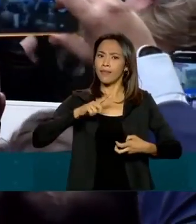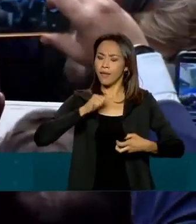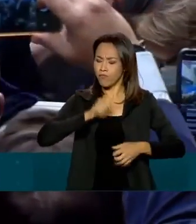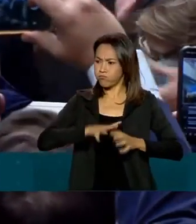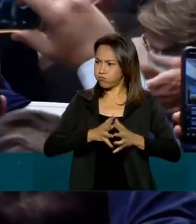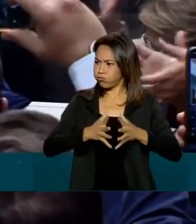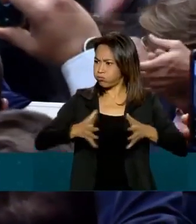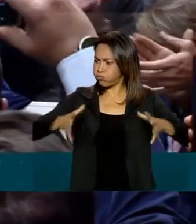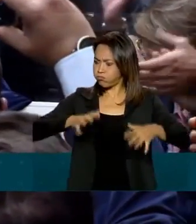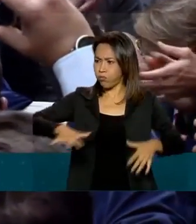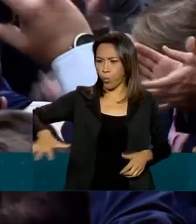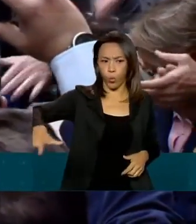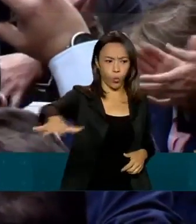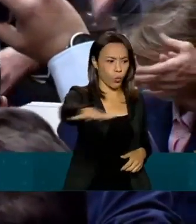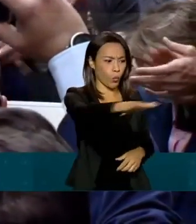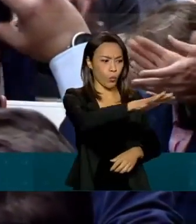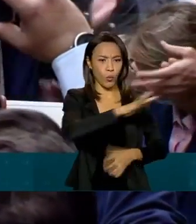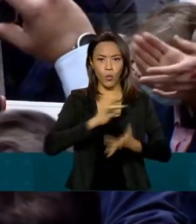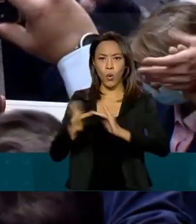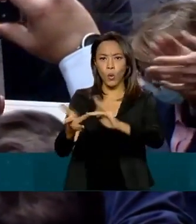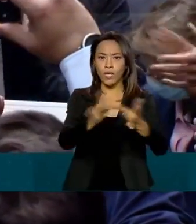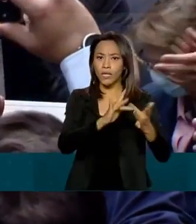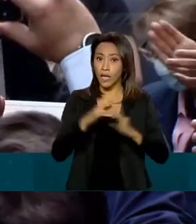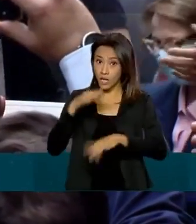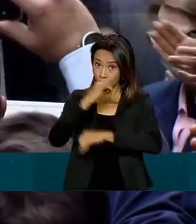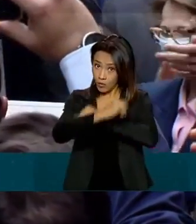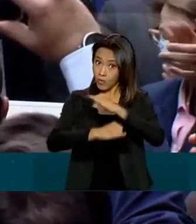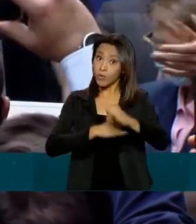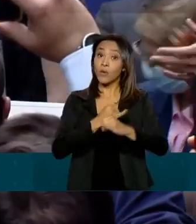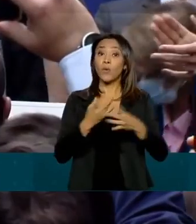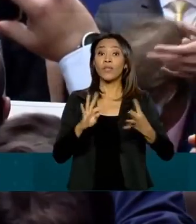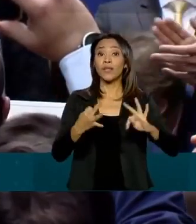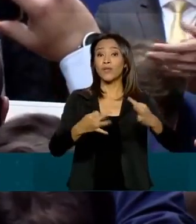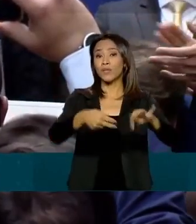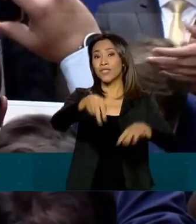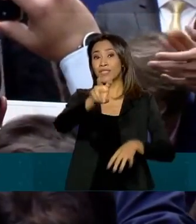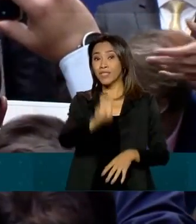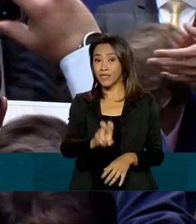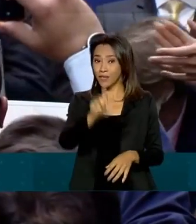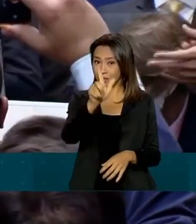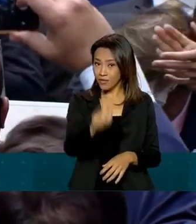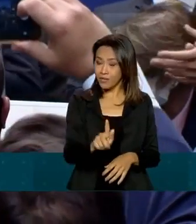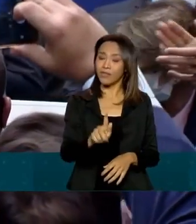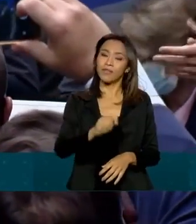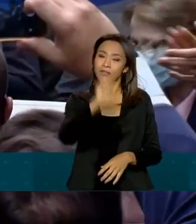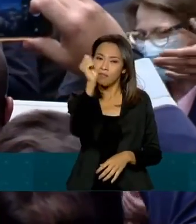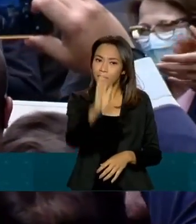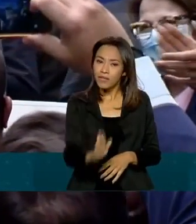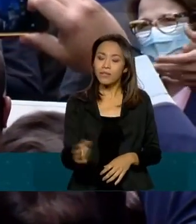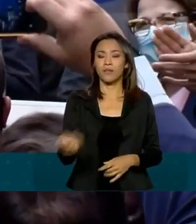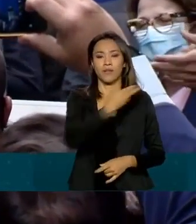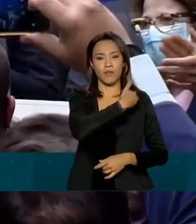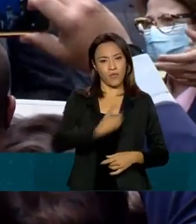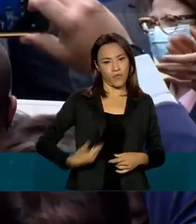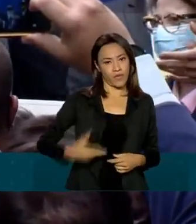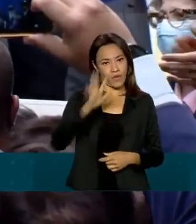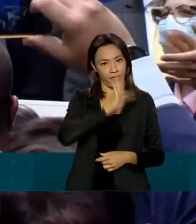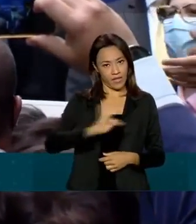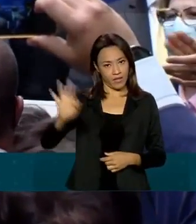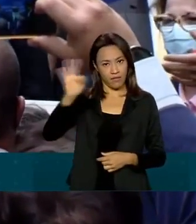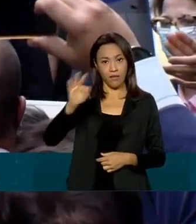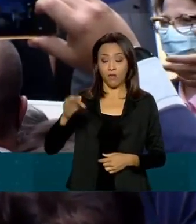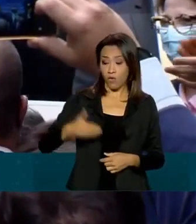campus universitário conectado com tecnologia 5G do Brasil. O governo federal, por meio dos Ministérios